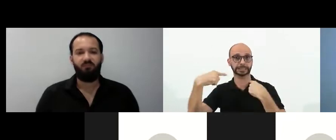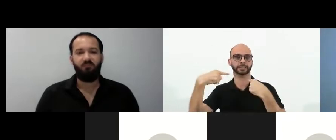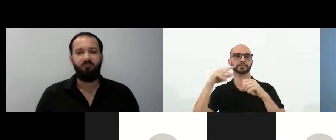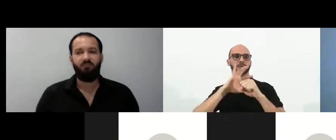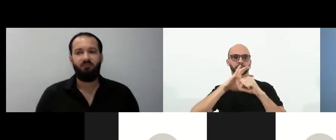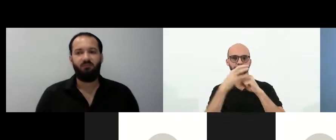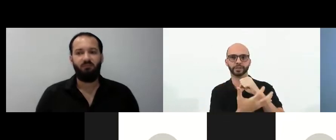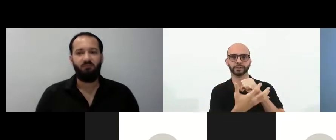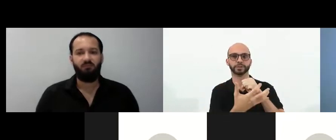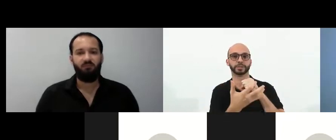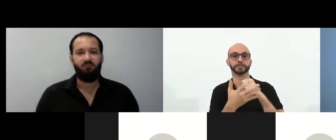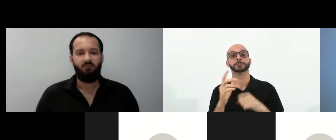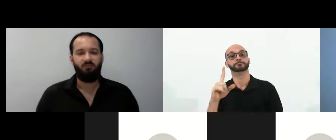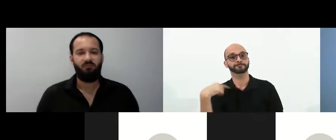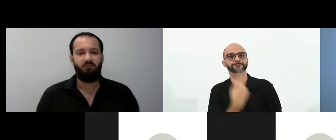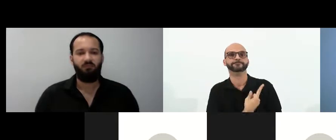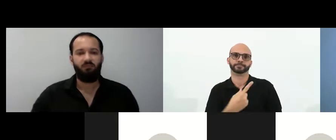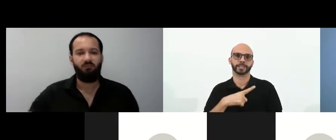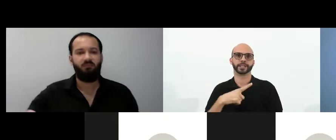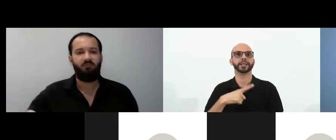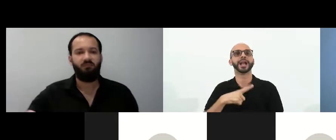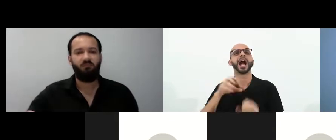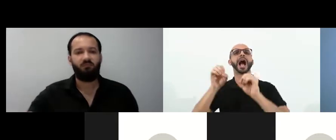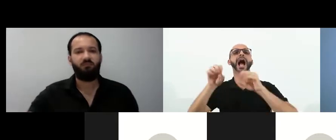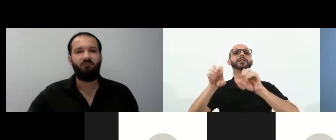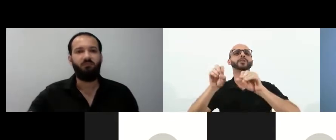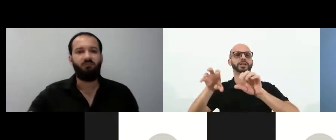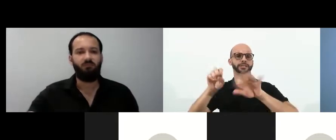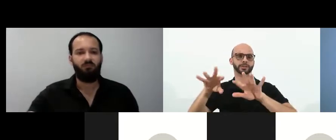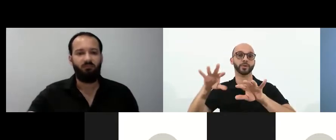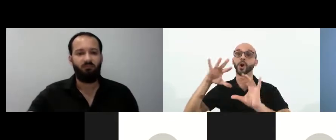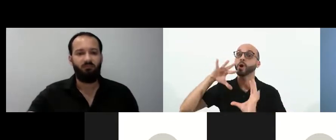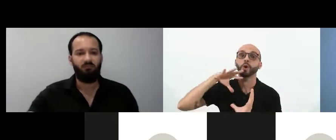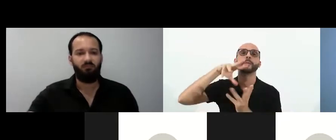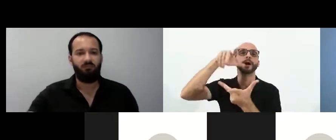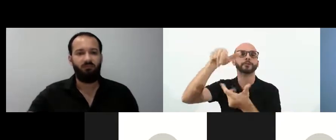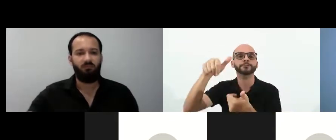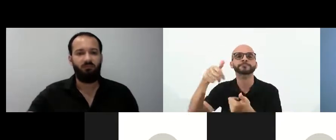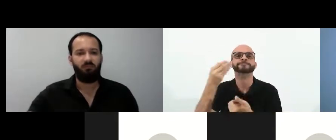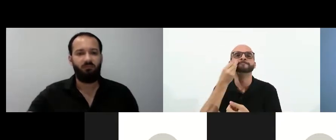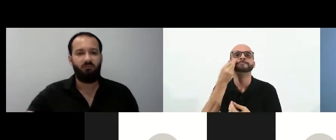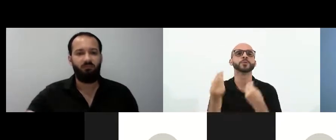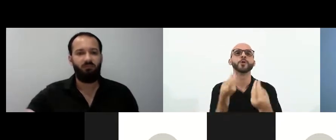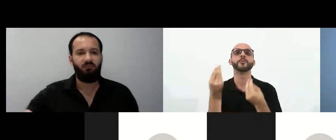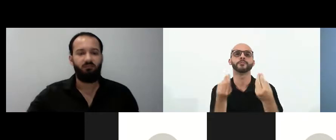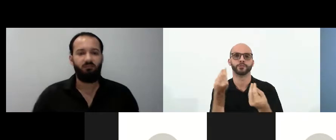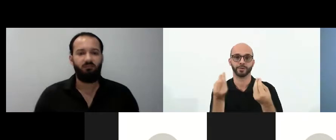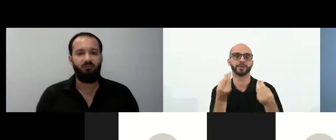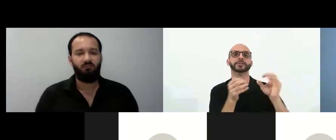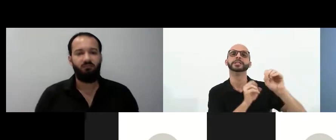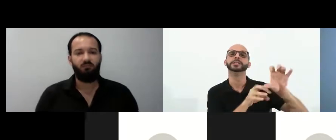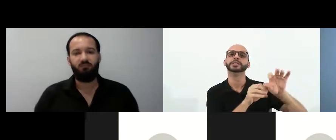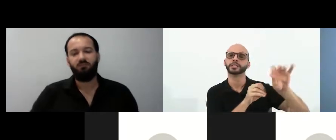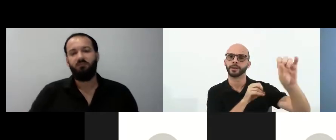Hoje, por isso, né, que é um desafio, né? Isso que o coronavírus fez, de causar essa necessidade de ter